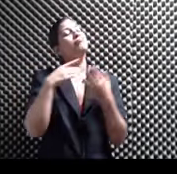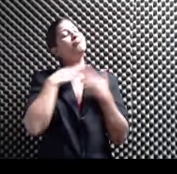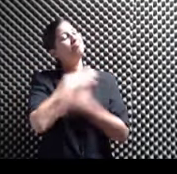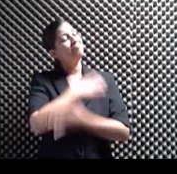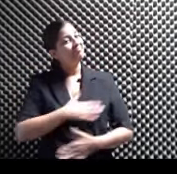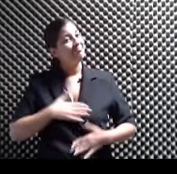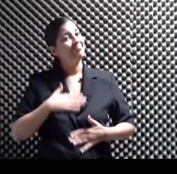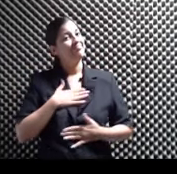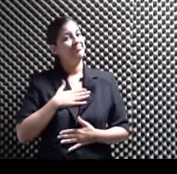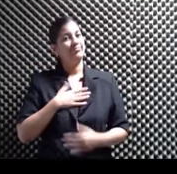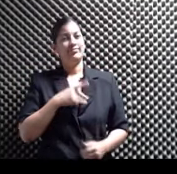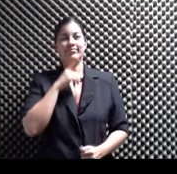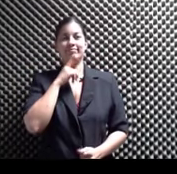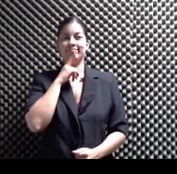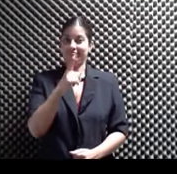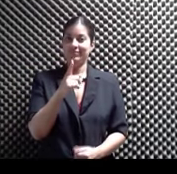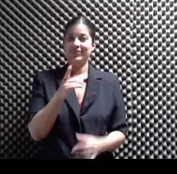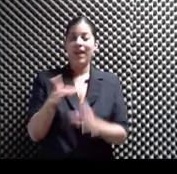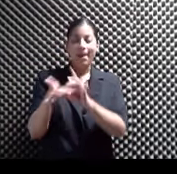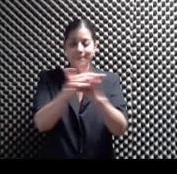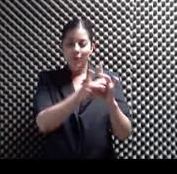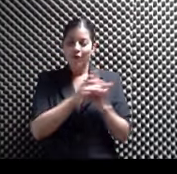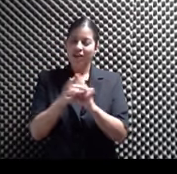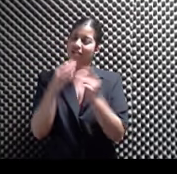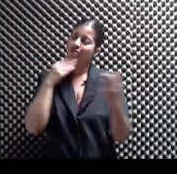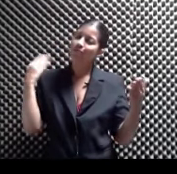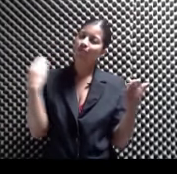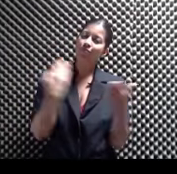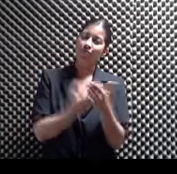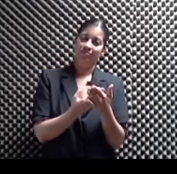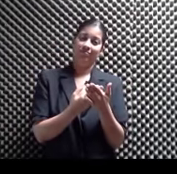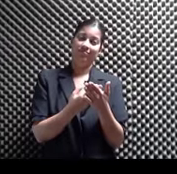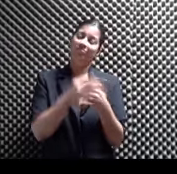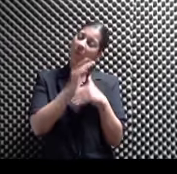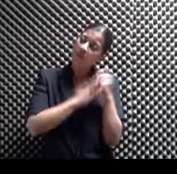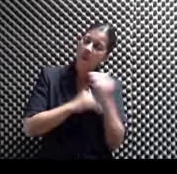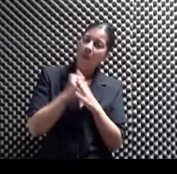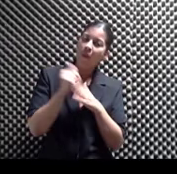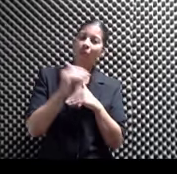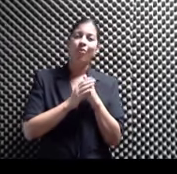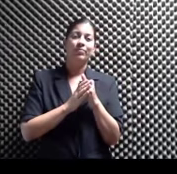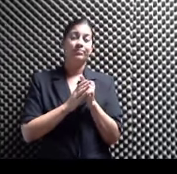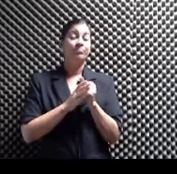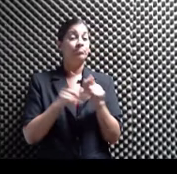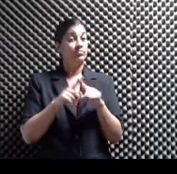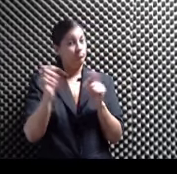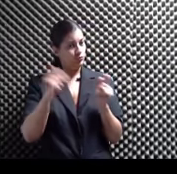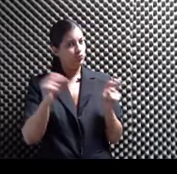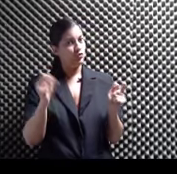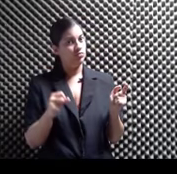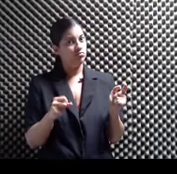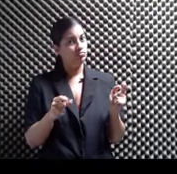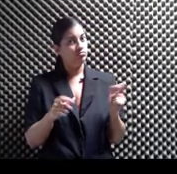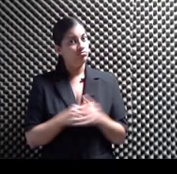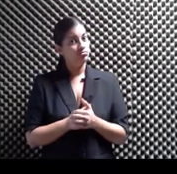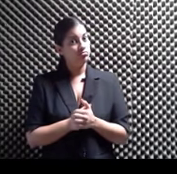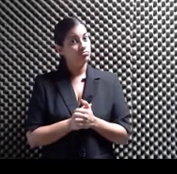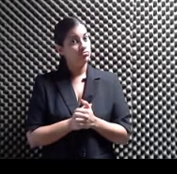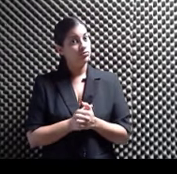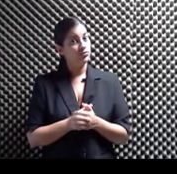Y la intensidad no ha quitado la armonía. O sea, ha sido bien armonioso, bien cómodo. Pero sí, con un grado